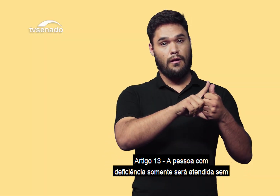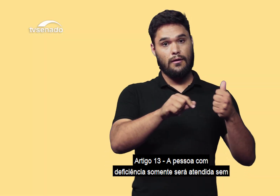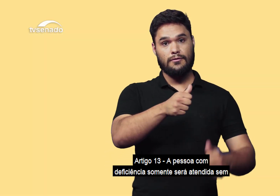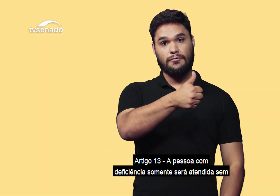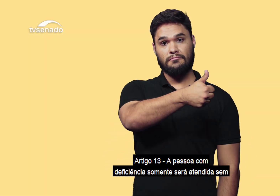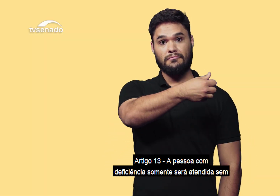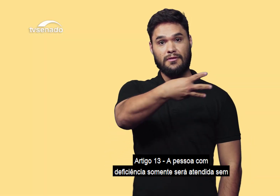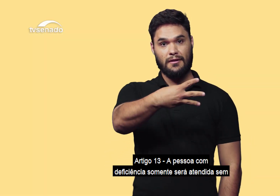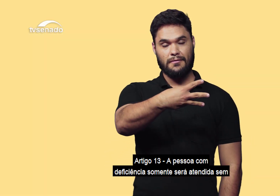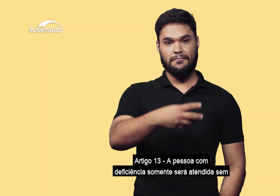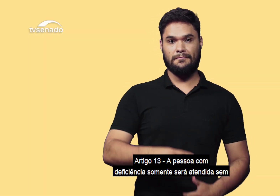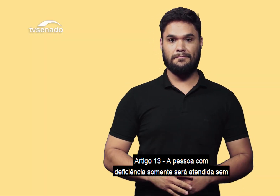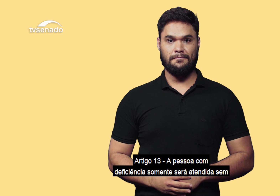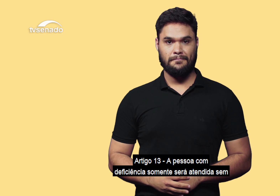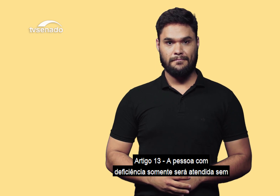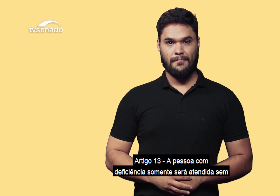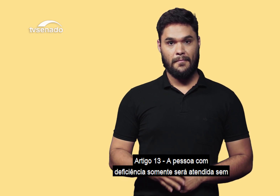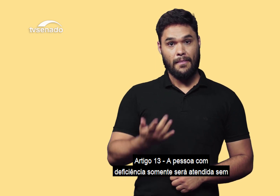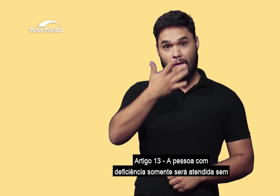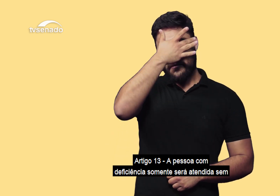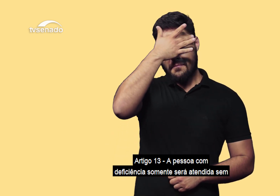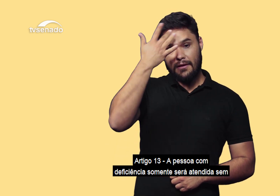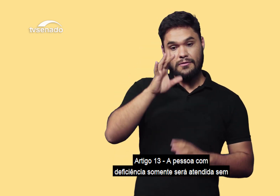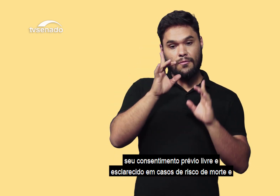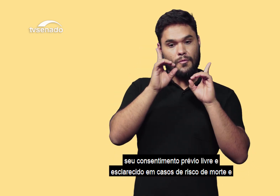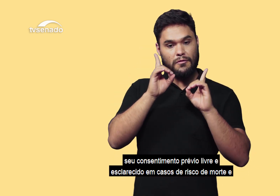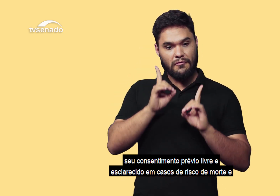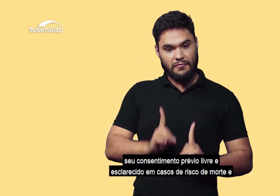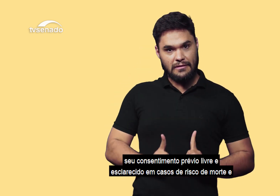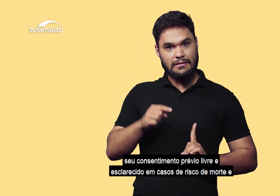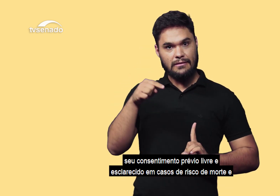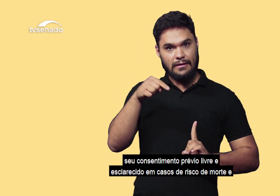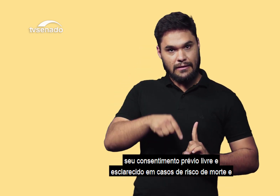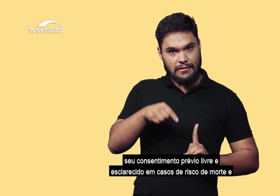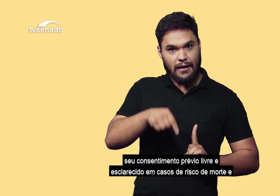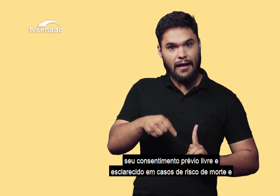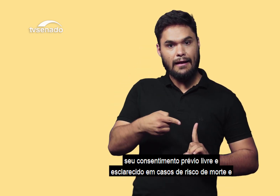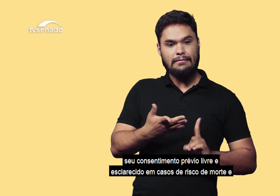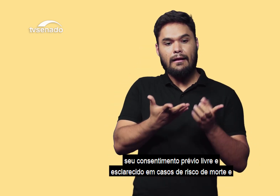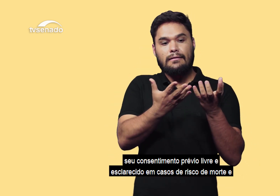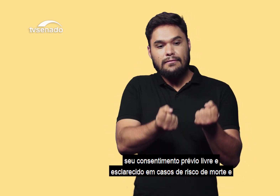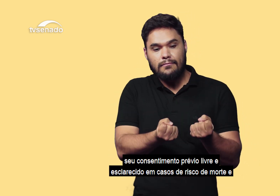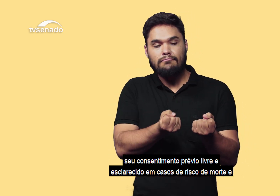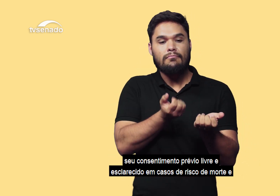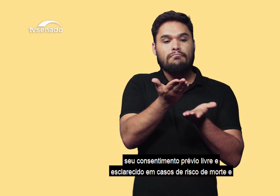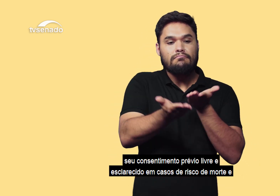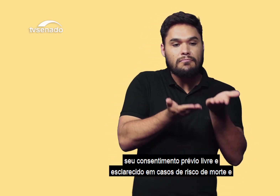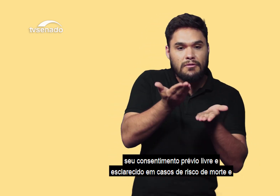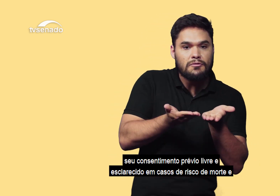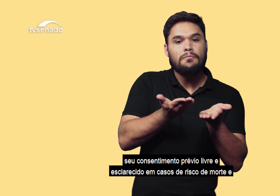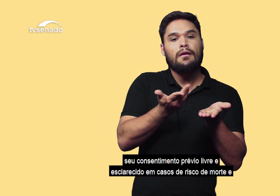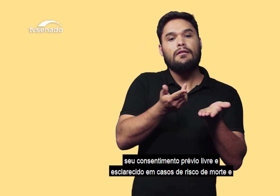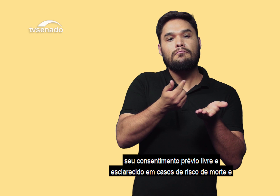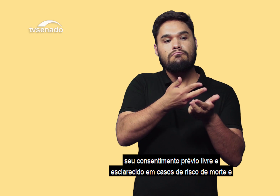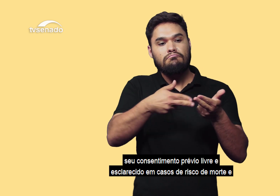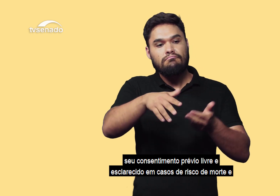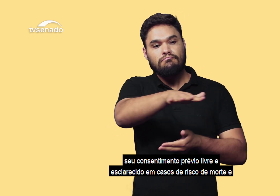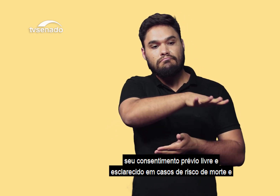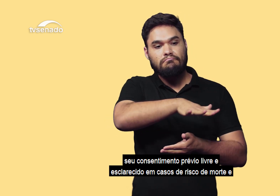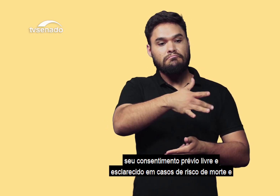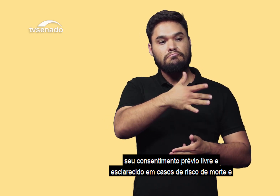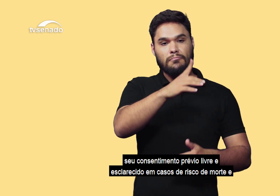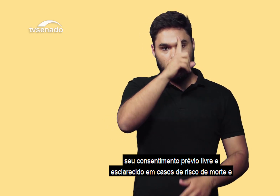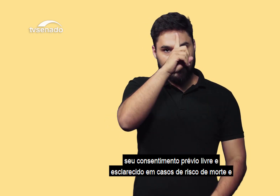13. A pessoa com deficiência somente será atendida sem seu consentimento prévio, livre e esclarecido em